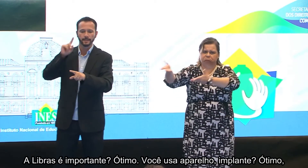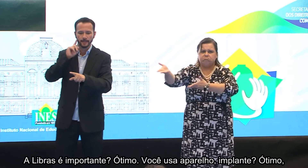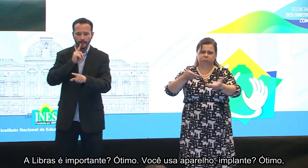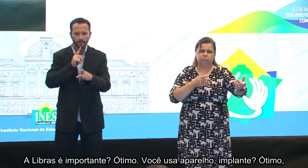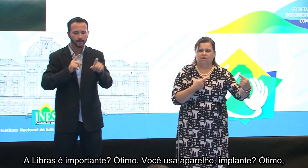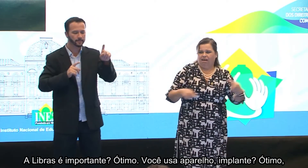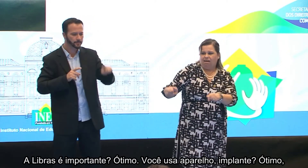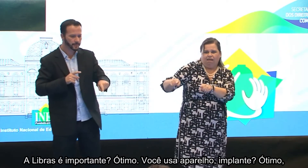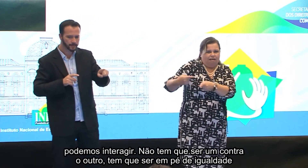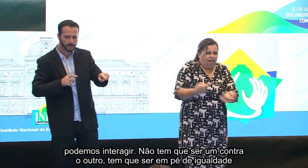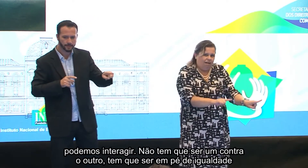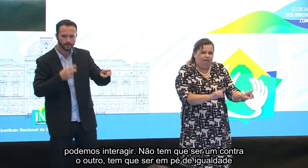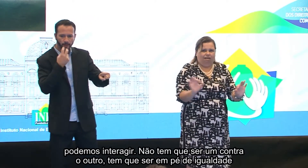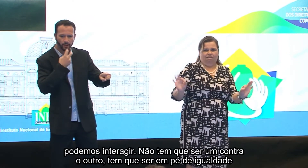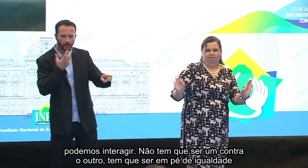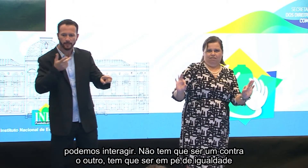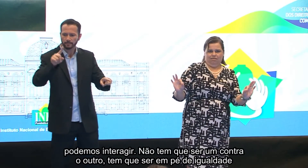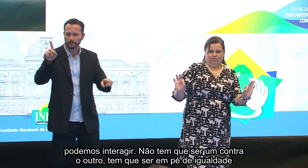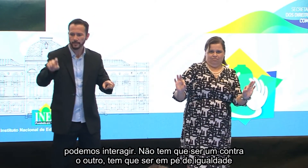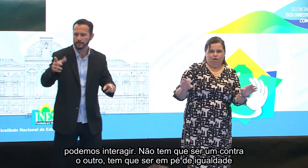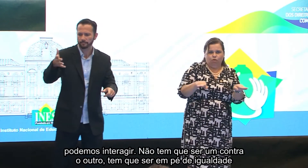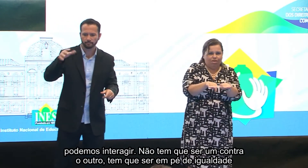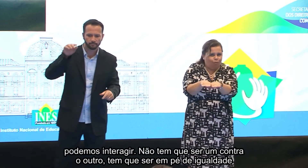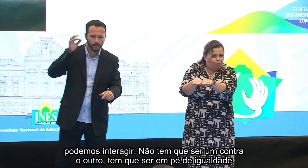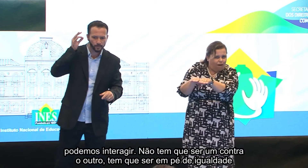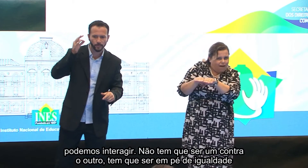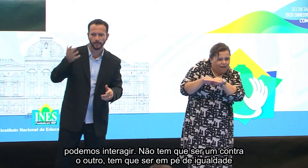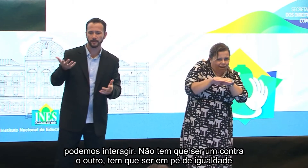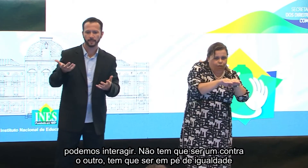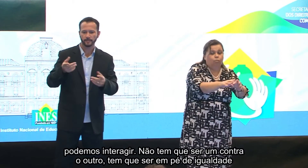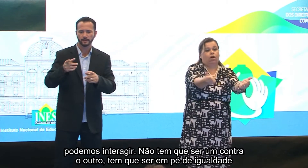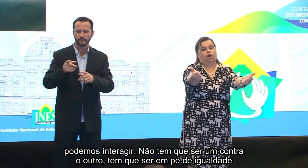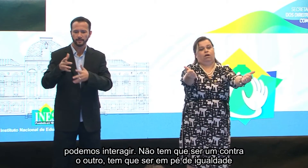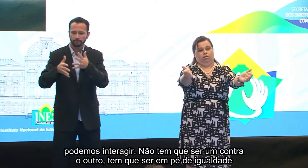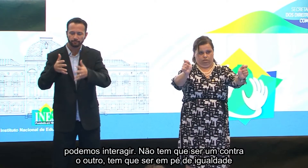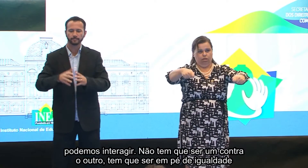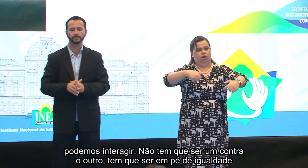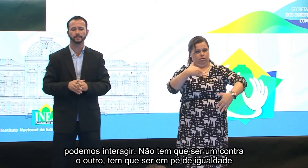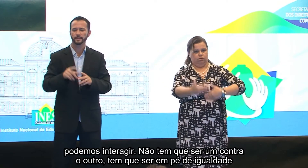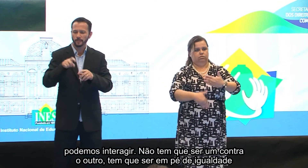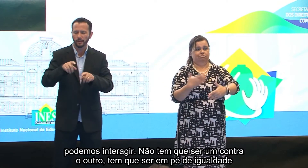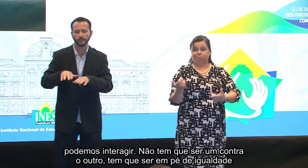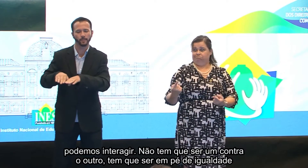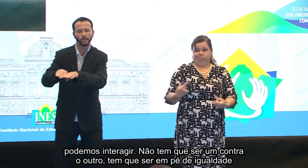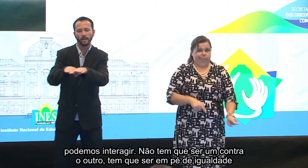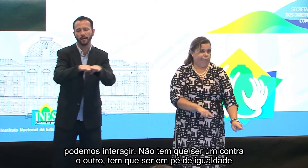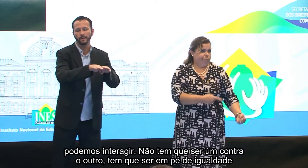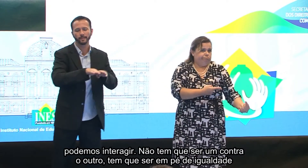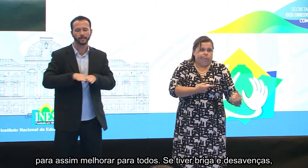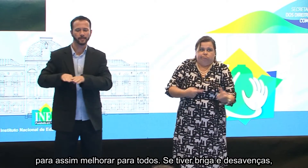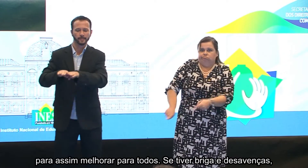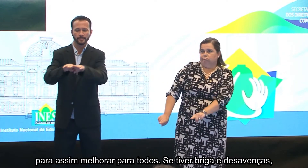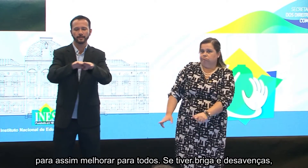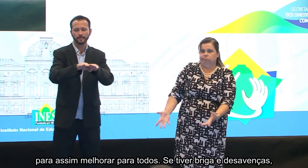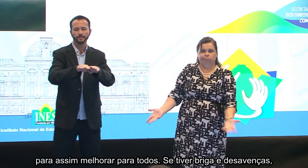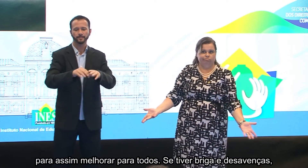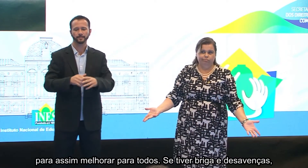usa aparelho? Ótimo, podemos interagir. Não tem que ser um contra o outro. Precisamos estar em pé de igualdade para assim melhorar para